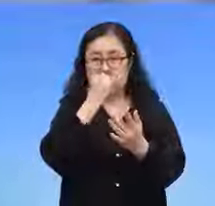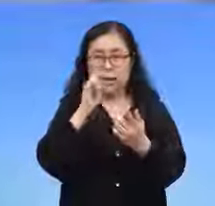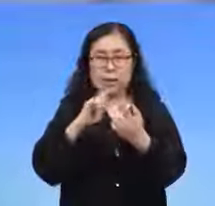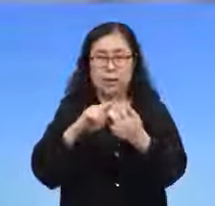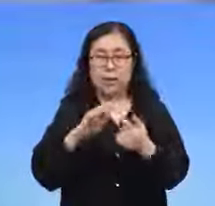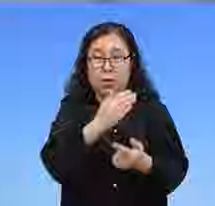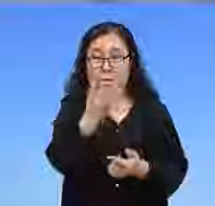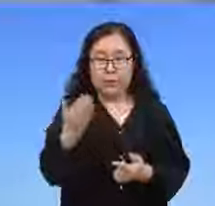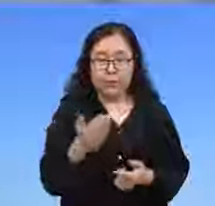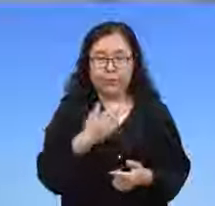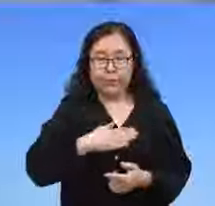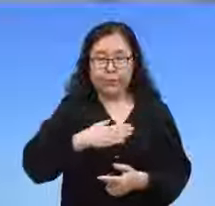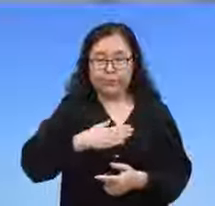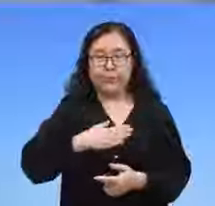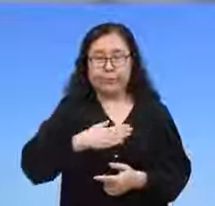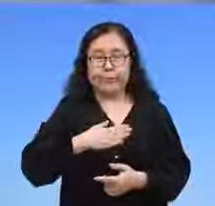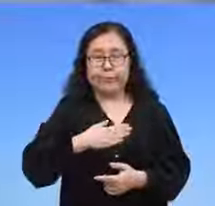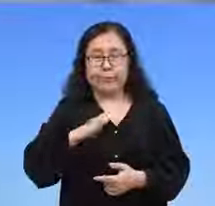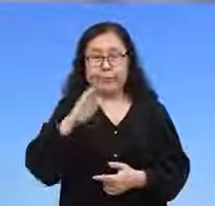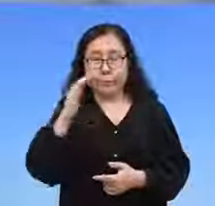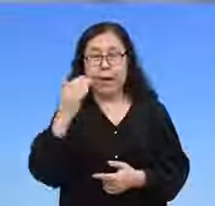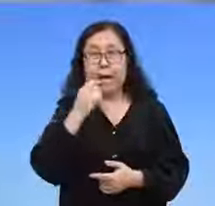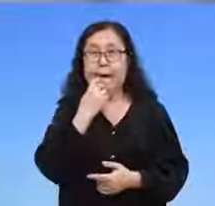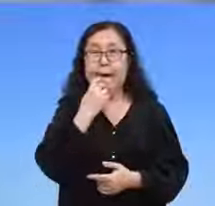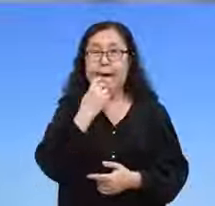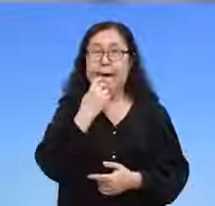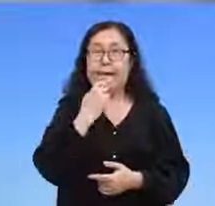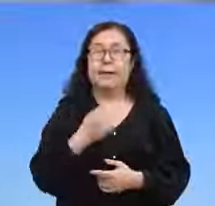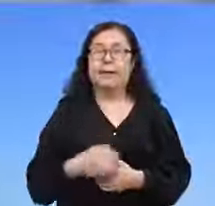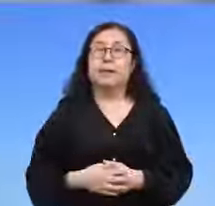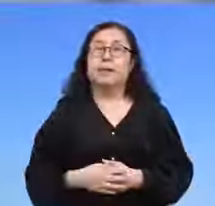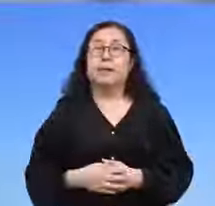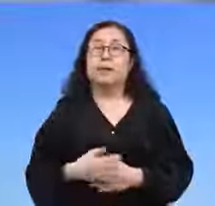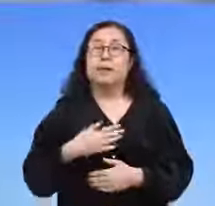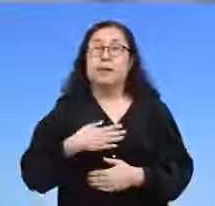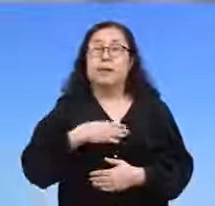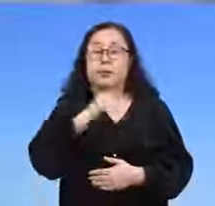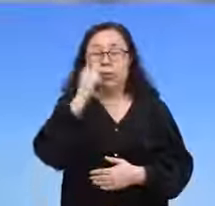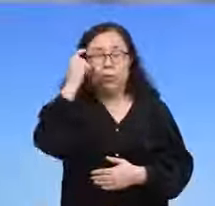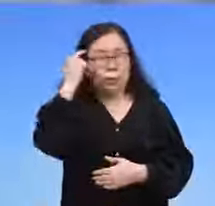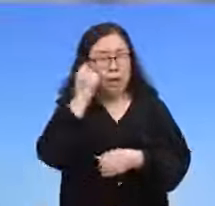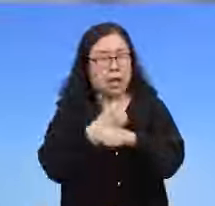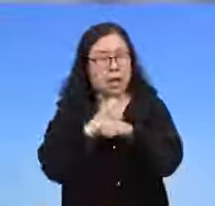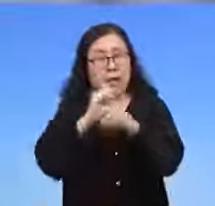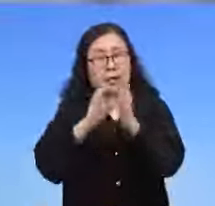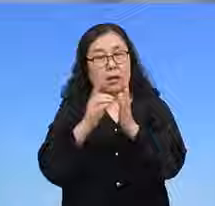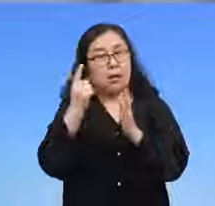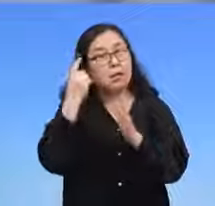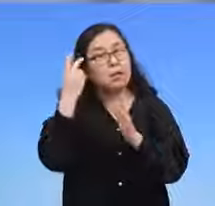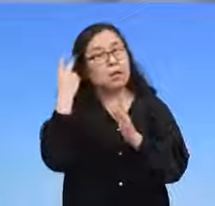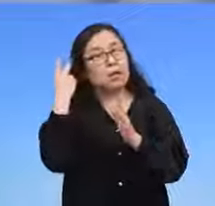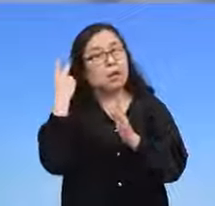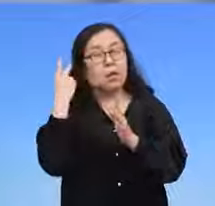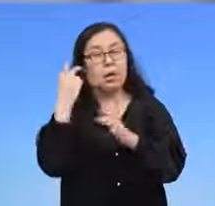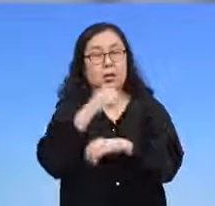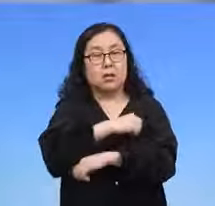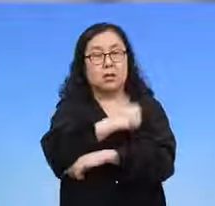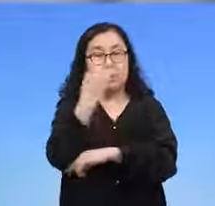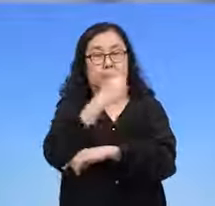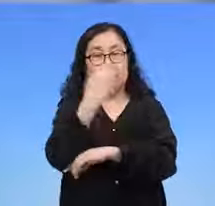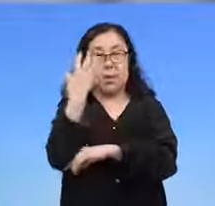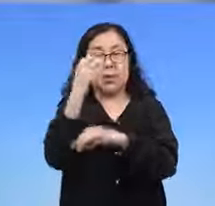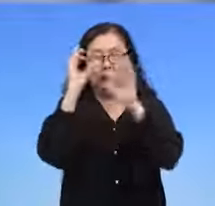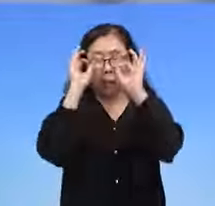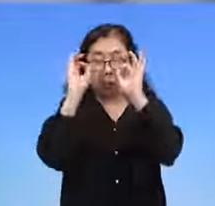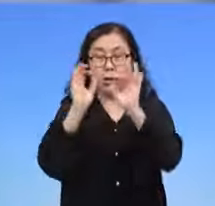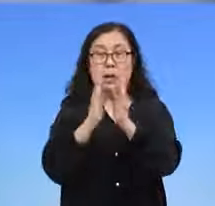아셔야 된다는 겁니다. 제가 이런 내용을 가지고 묵상하고 있는데 그저께 우연히 그 기사를